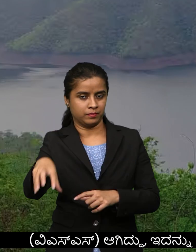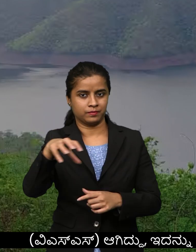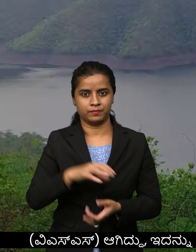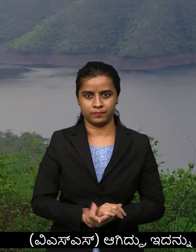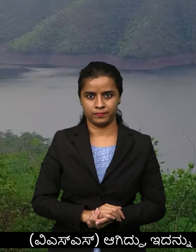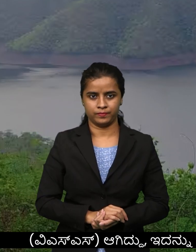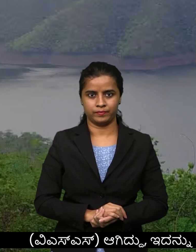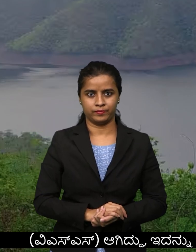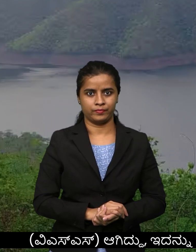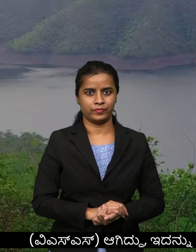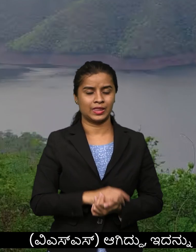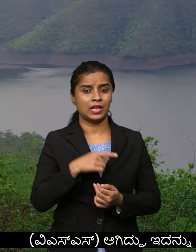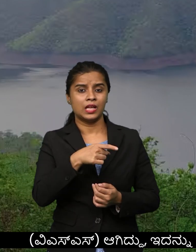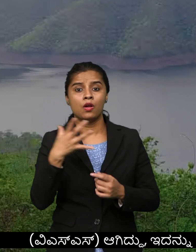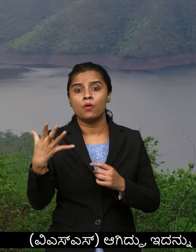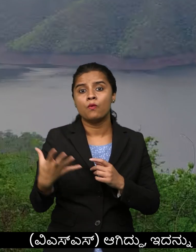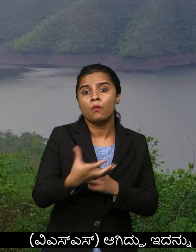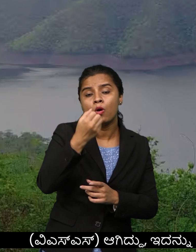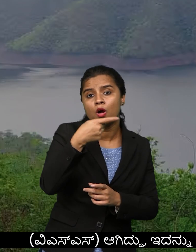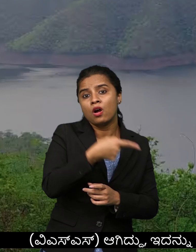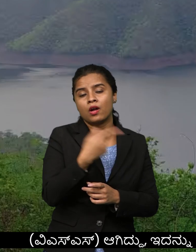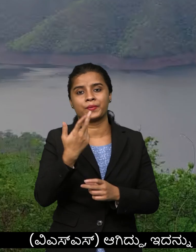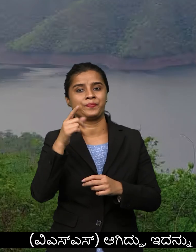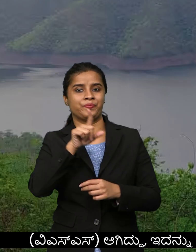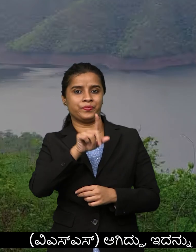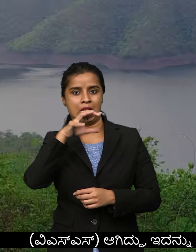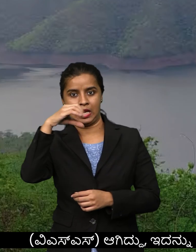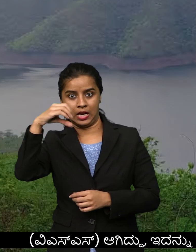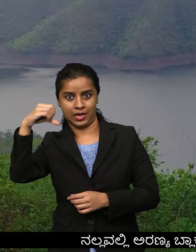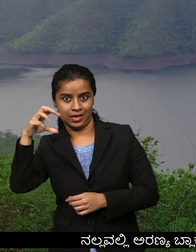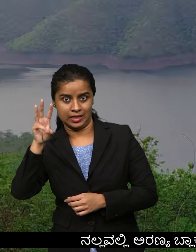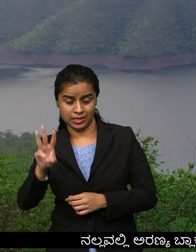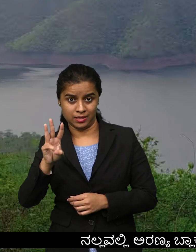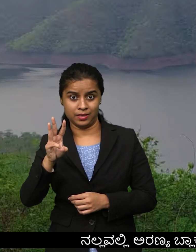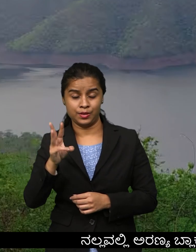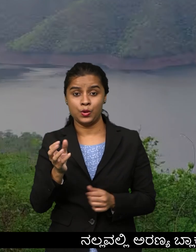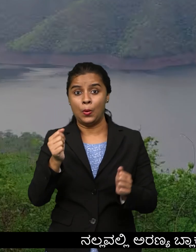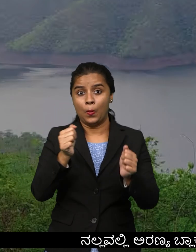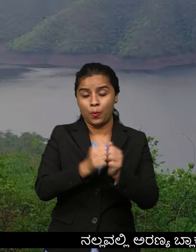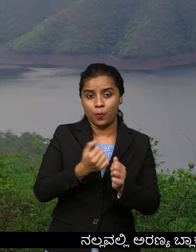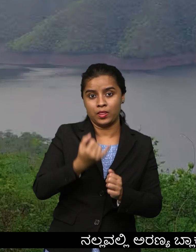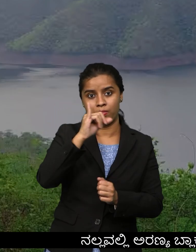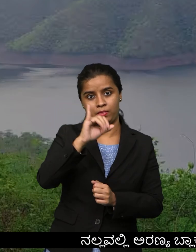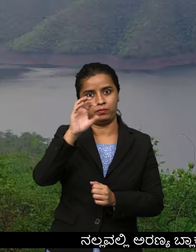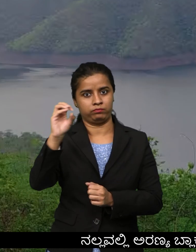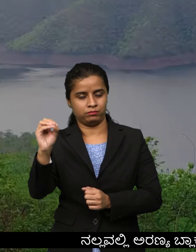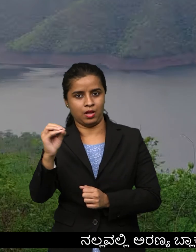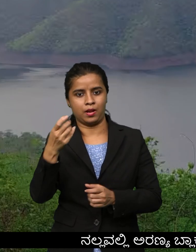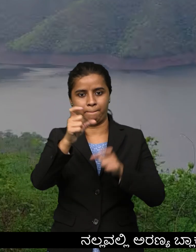1993ರಲ್ಲಿ 600 ಸದಸ್ಯರೊಂದಿಗೆ ರಚಿಸಲಾಯಿತು. ನಲ್ಲವಲ್ಲಿ ಅರಣ್ಯ